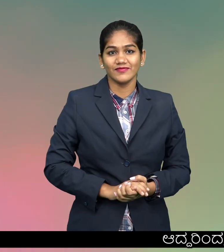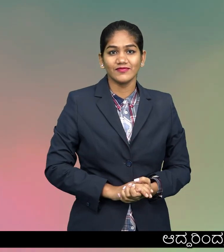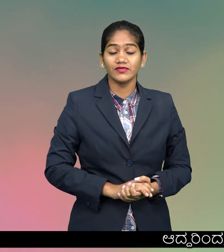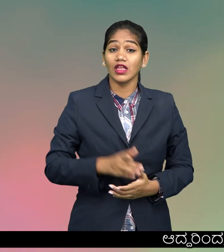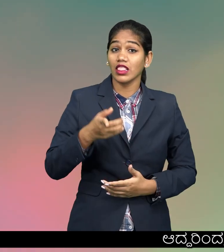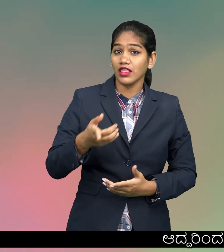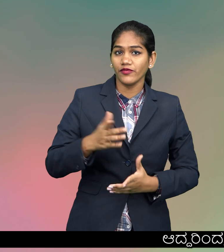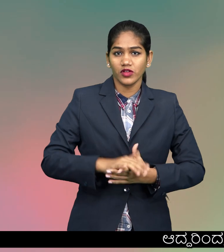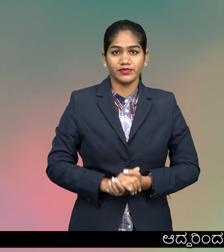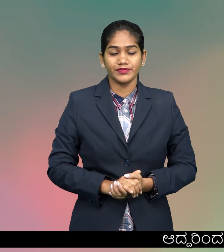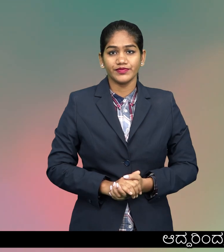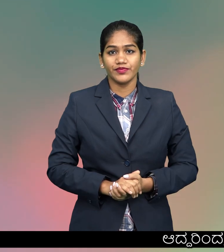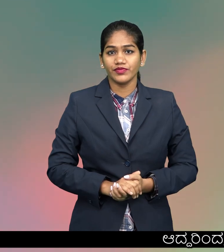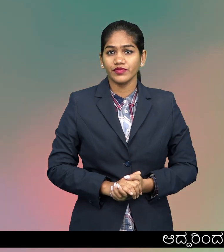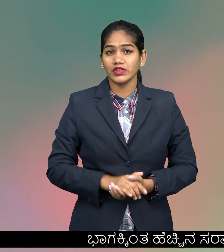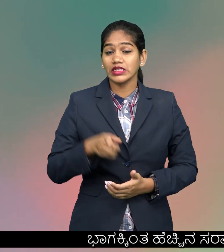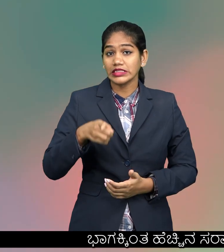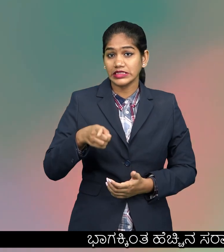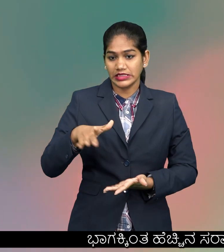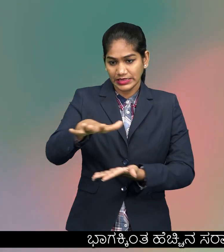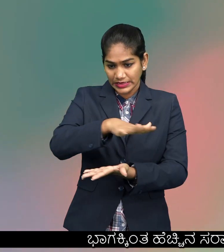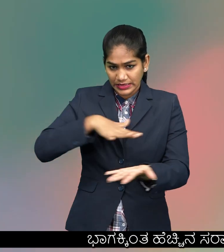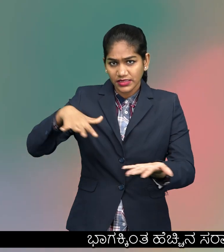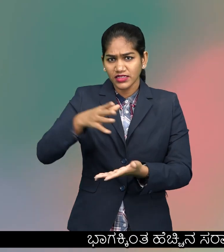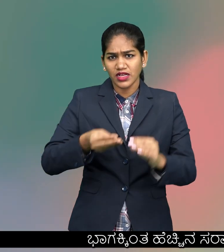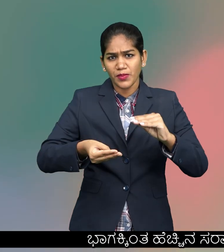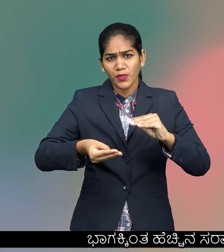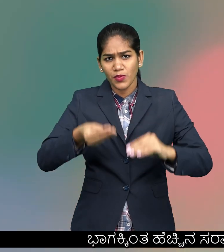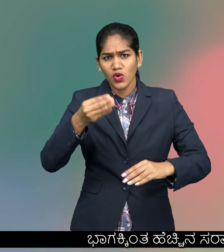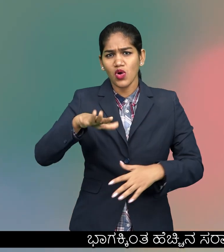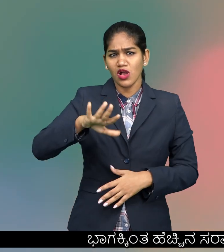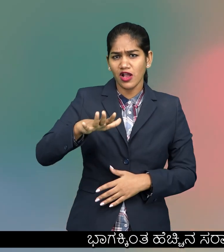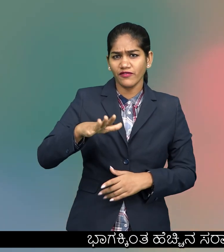ಆದ್ದರಿಂದ ಈ ಪ್ರದೇಶವು ಉತ್ತರ ಭಾಗಕ್ಕಿಂತ ಹೆಚ್ಚಿನ ಸರಾಸರಿ ತಾಪಮಾನವನ್ನು ಹೊಂದಿದೆ.